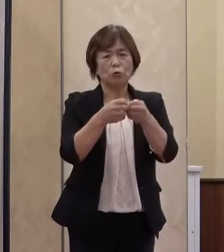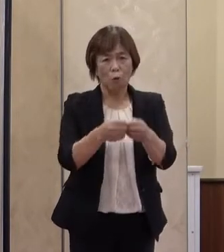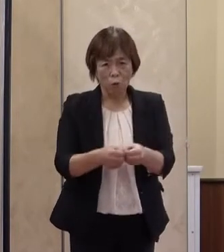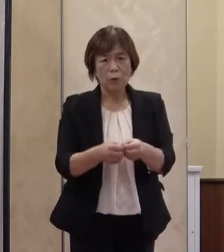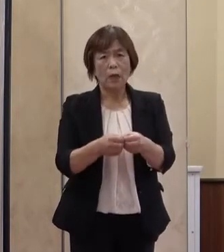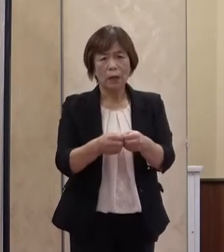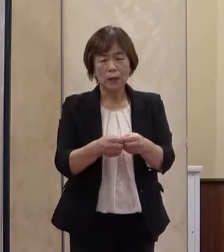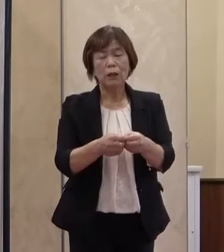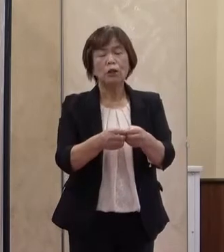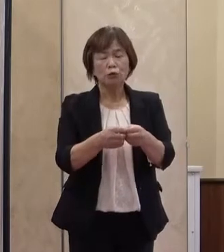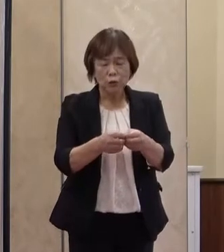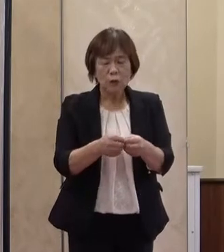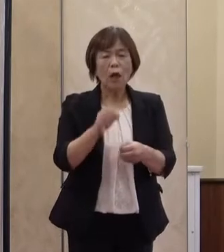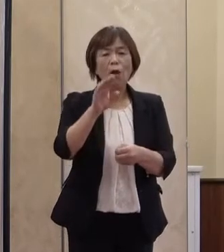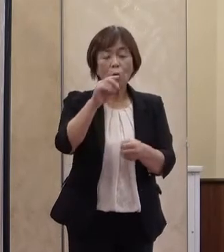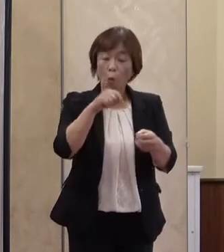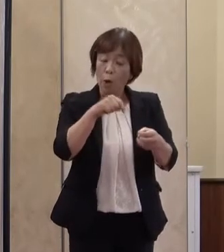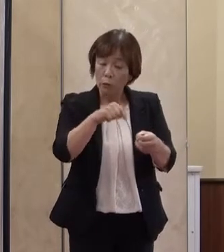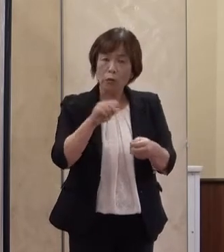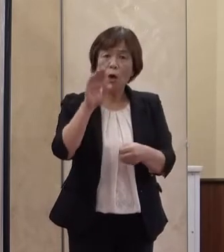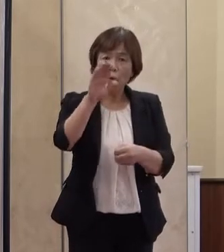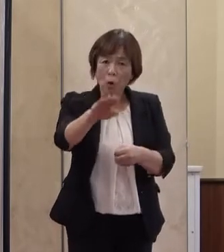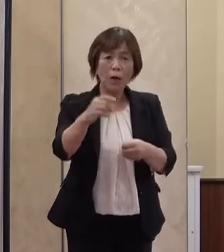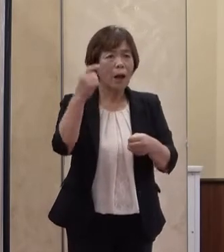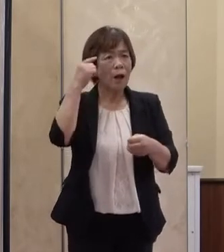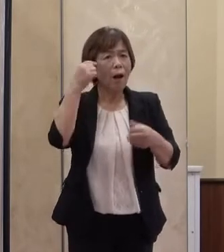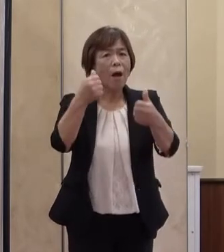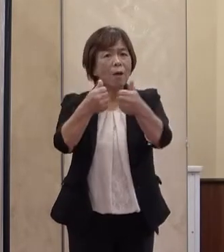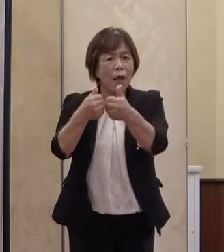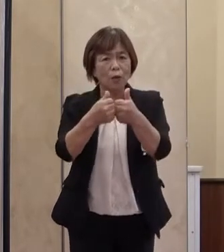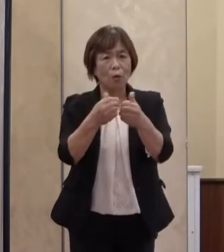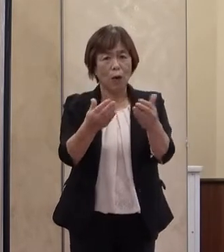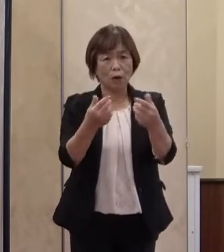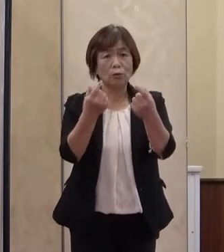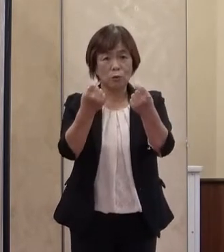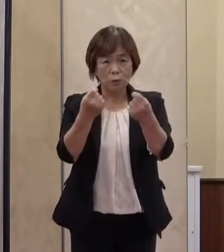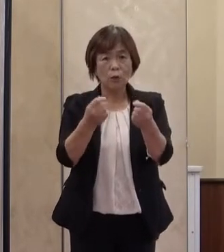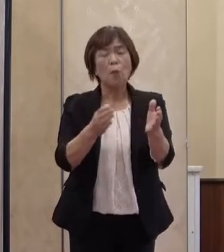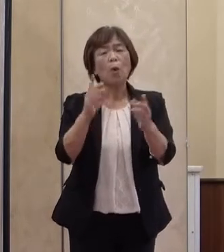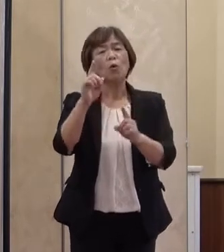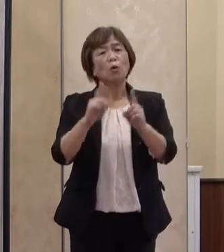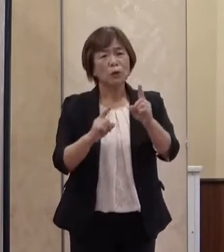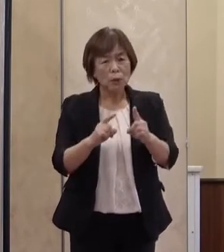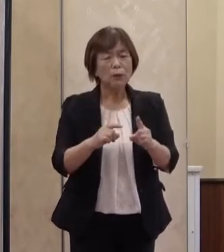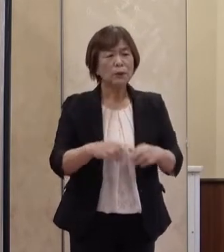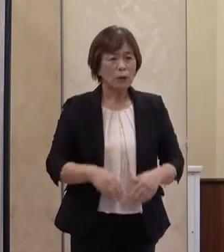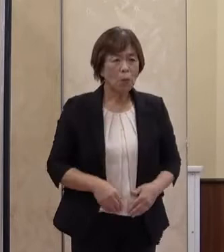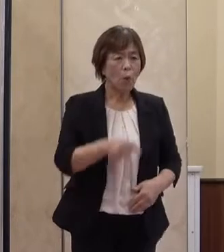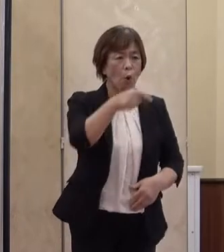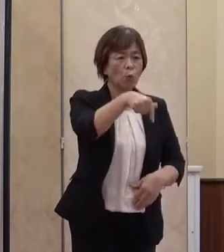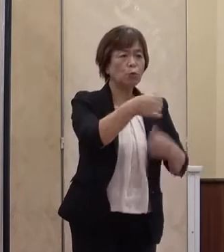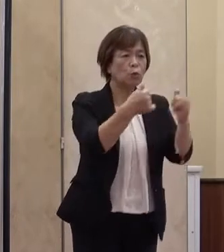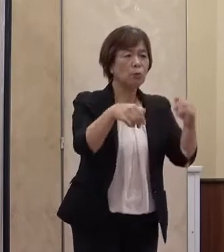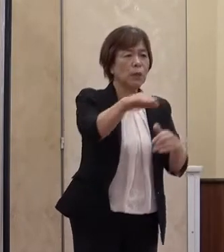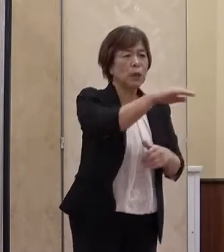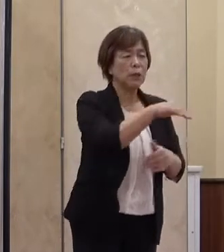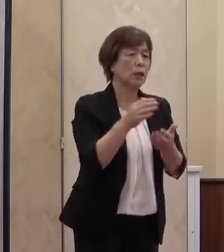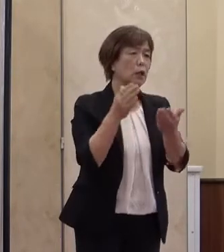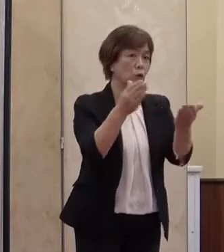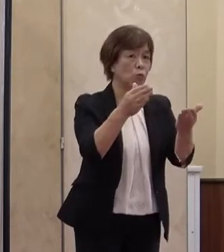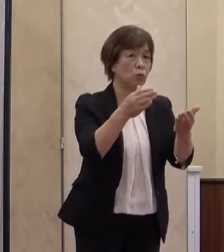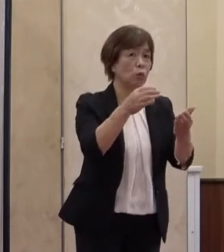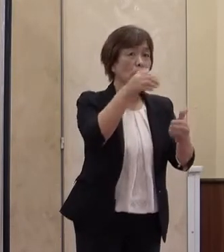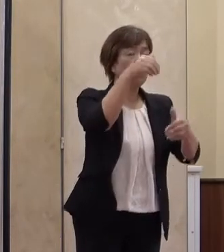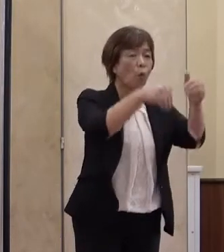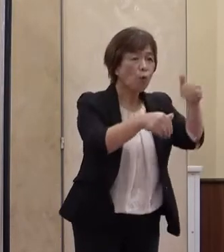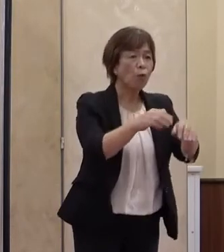これから、検討はこれからだということですけれども、やっぱり府民への住民投票は必要だというふうに思っています。で、